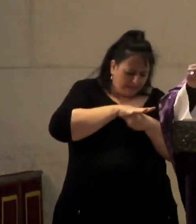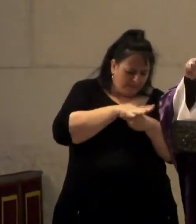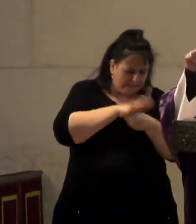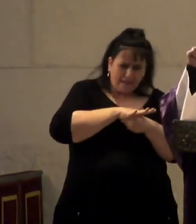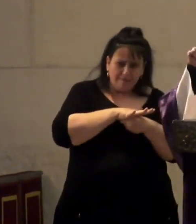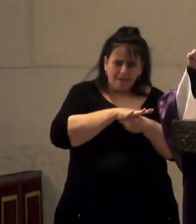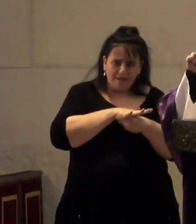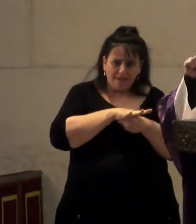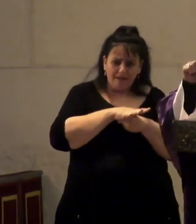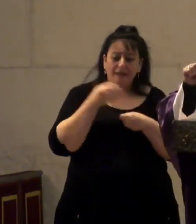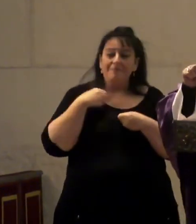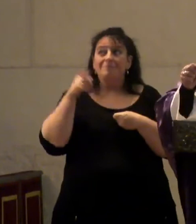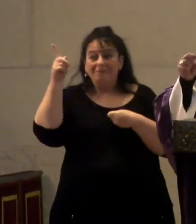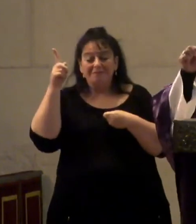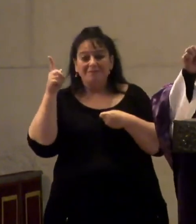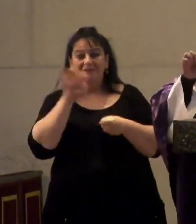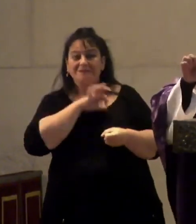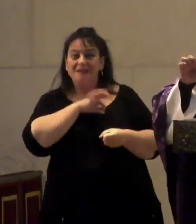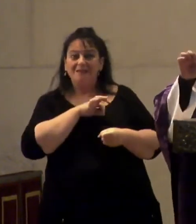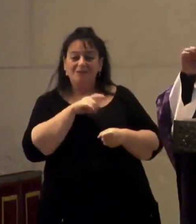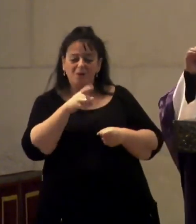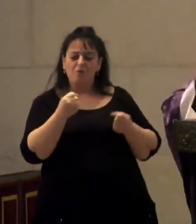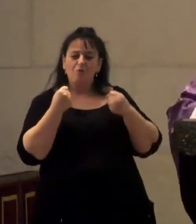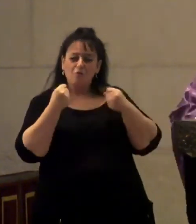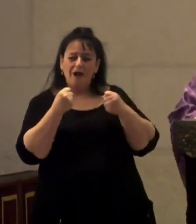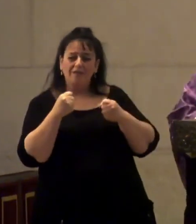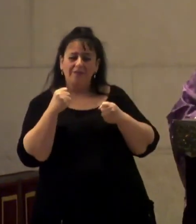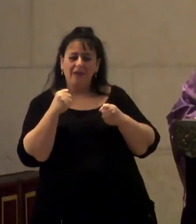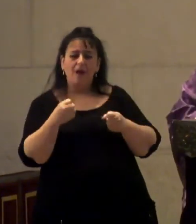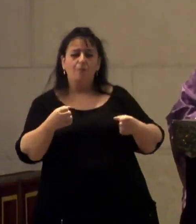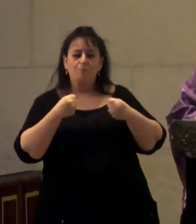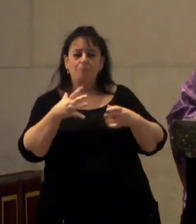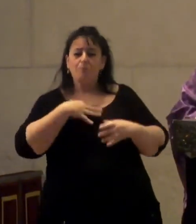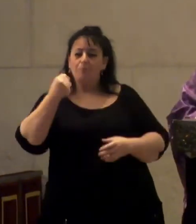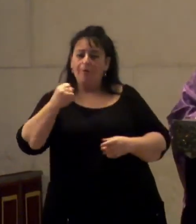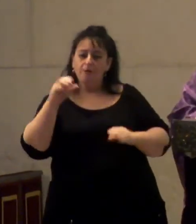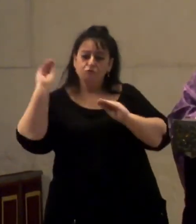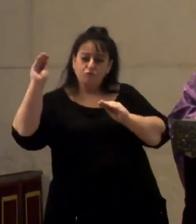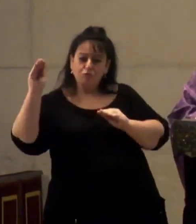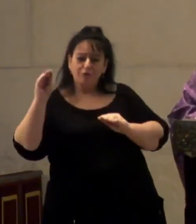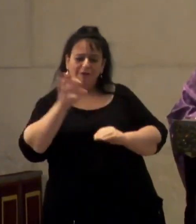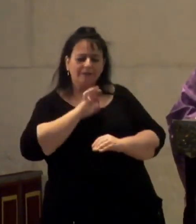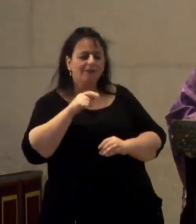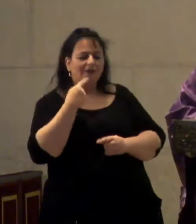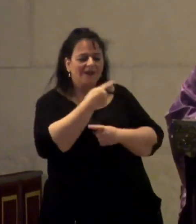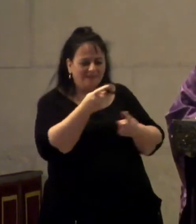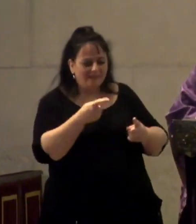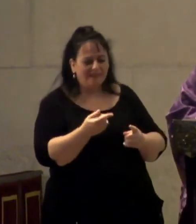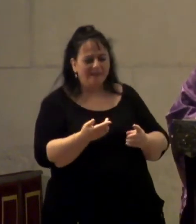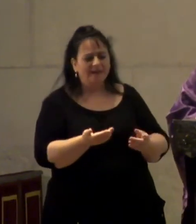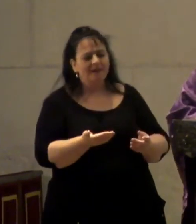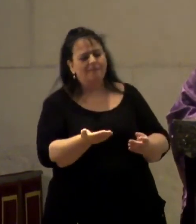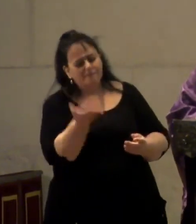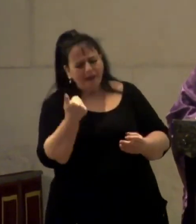son aquellos a los que el Señor, en su fuerza, en su poder, les dice: sal